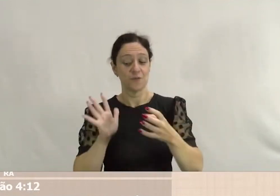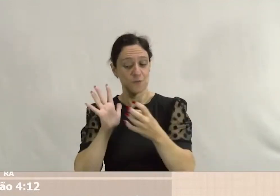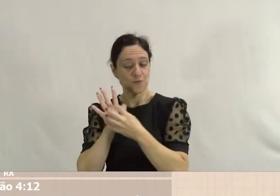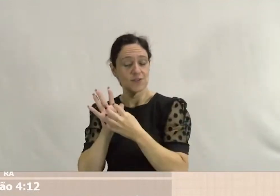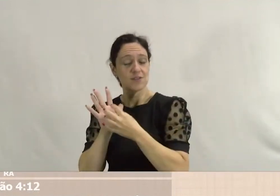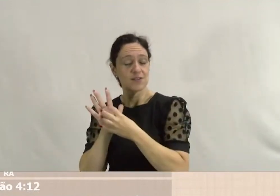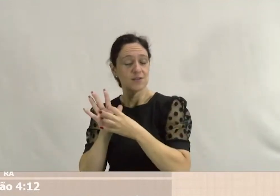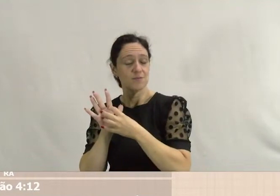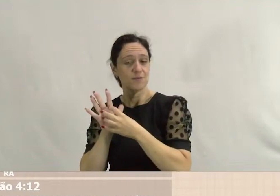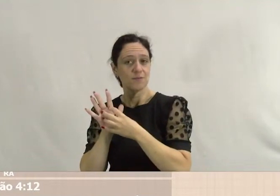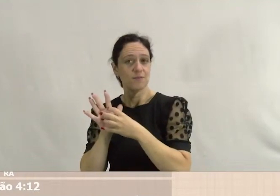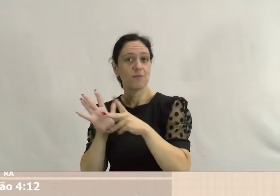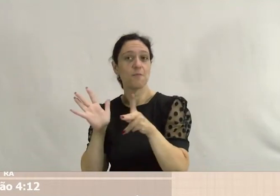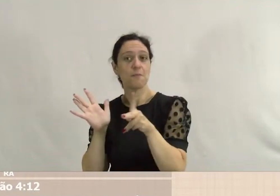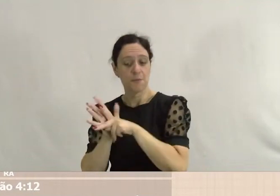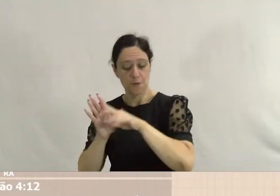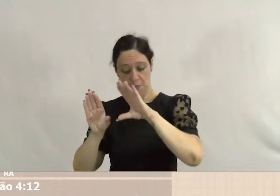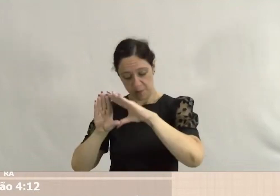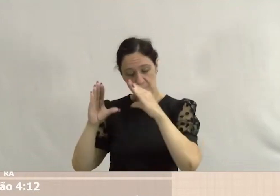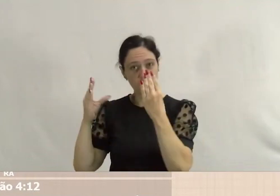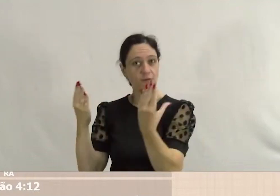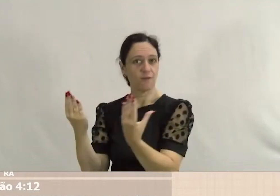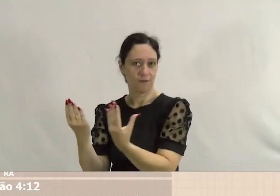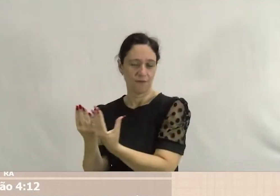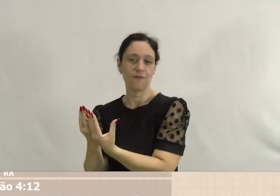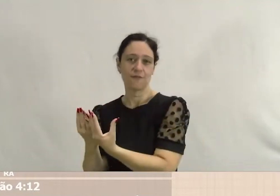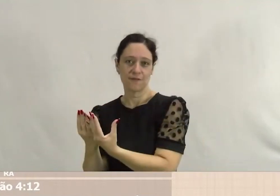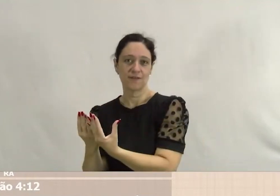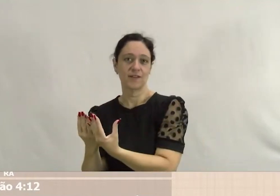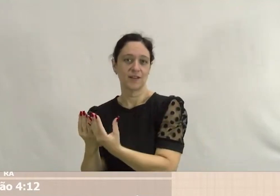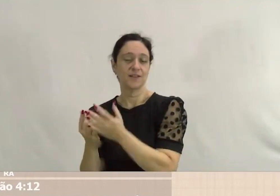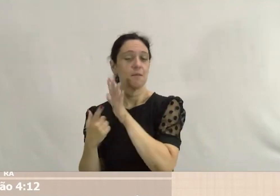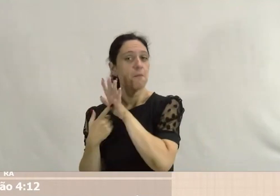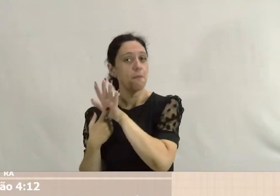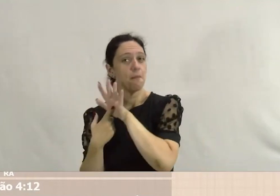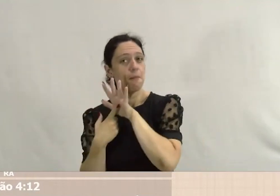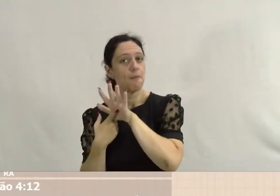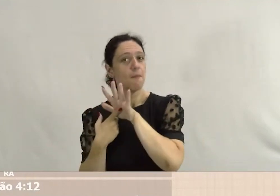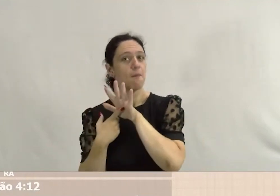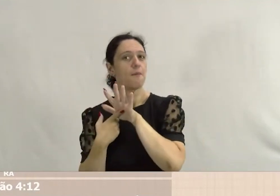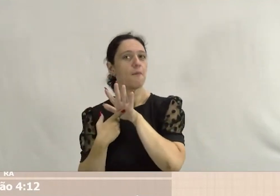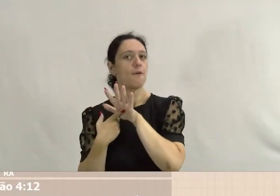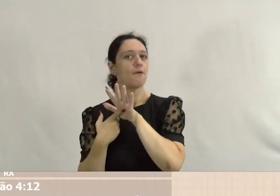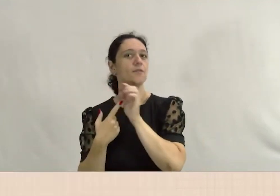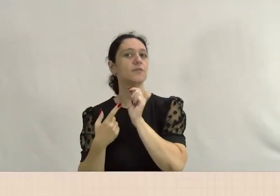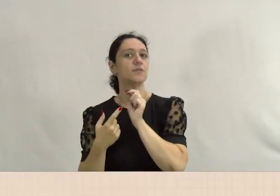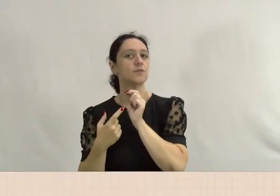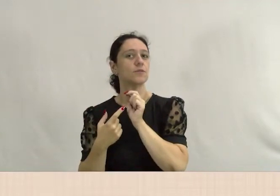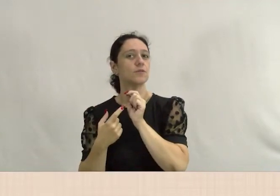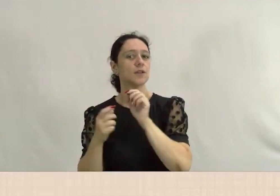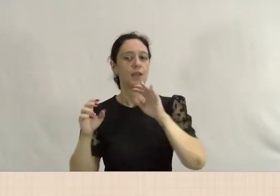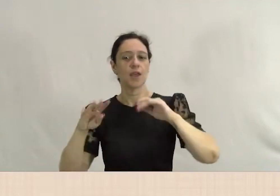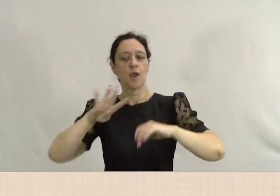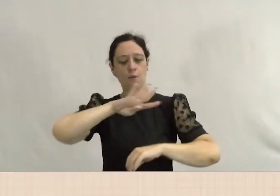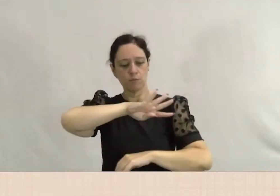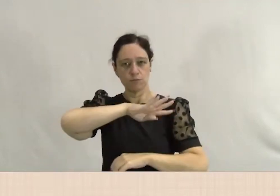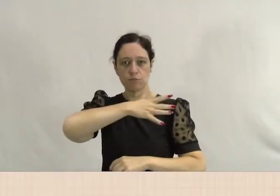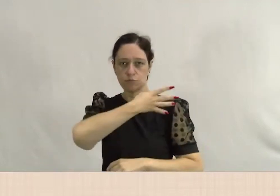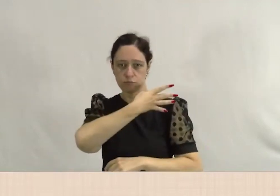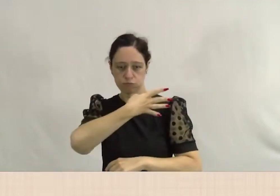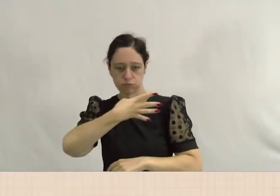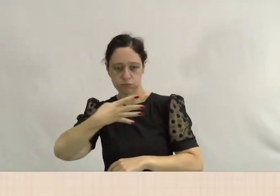O logo dessa conferência mostra os fios